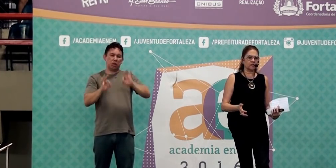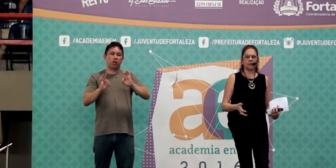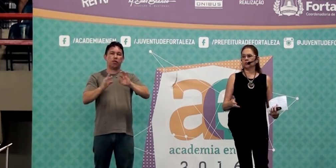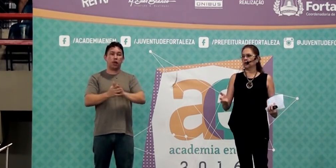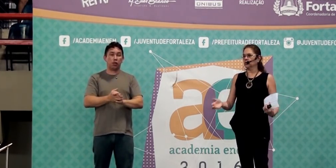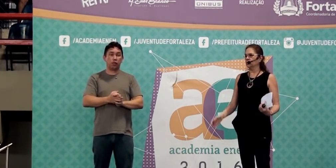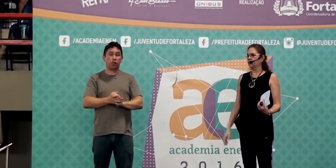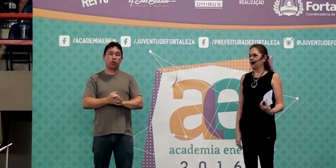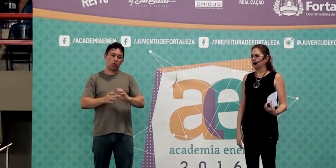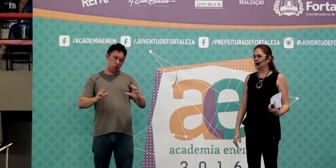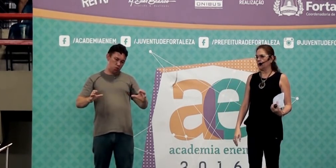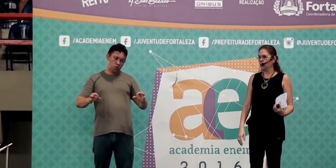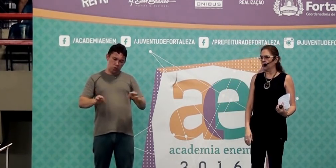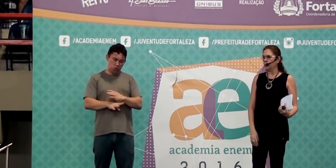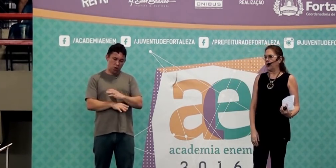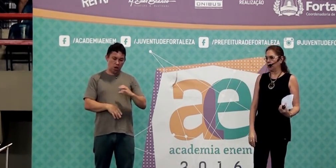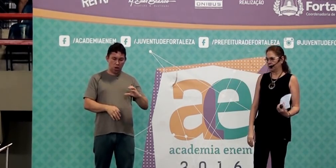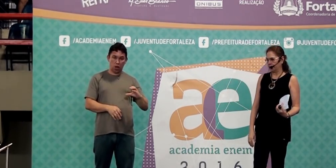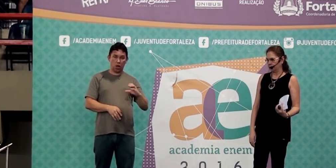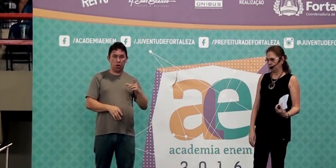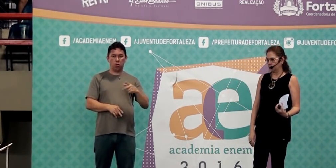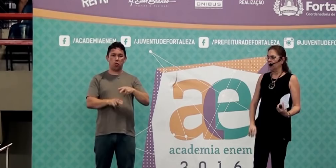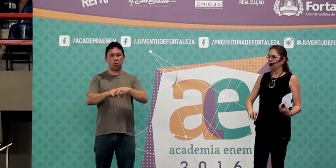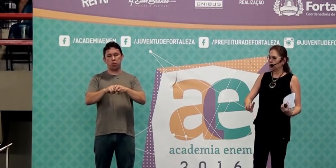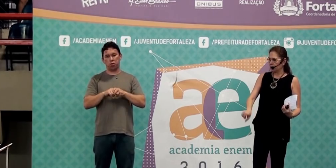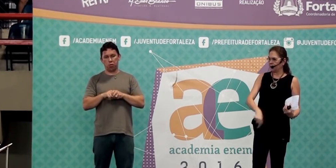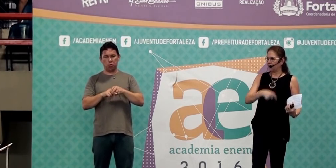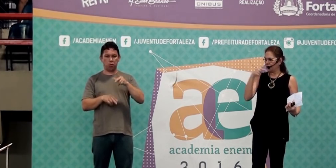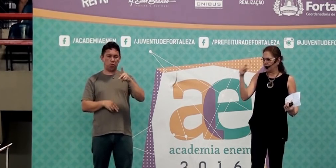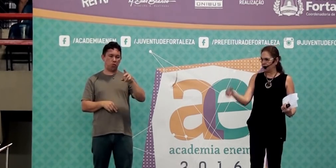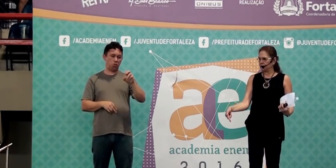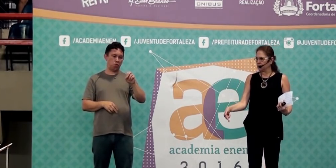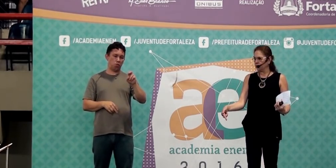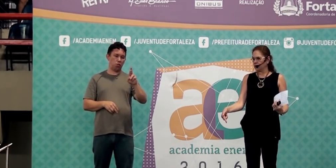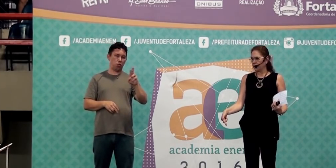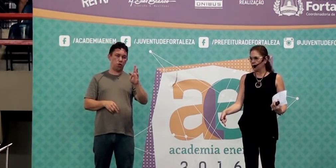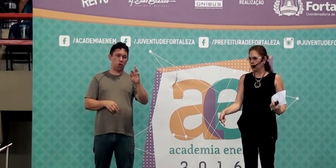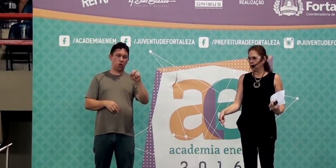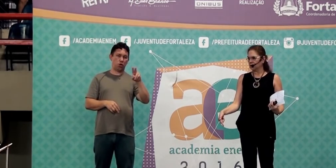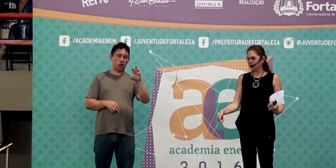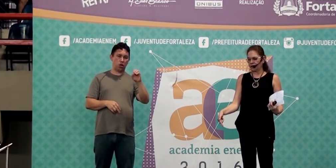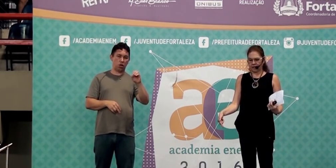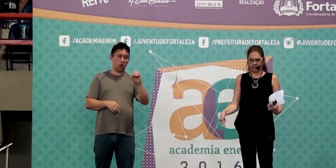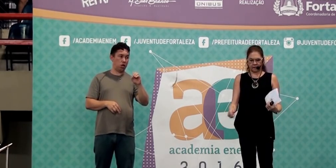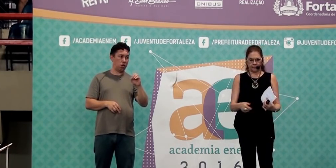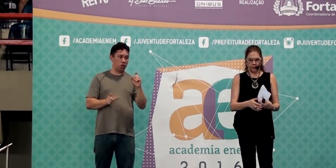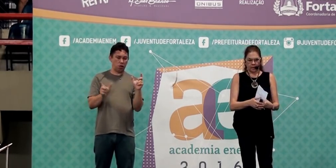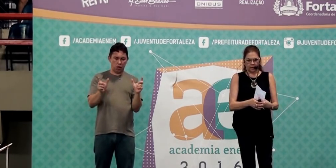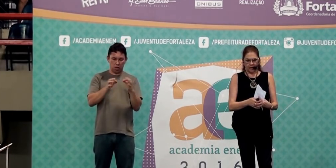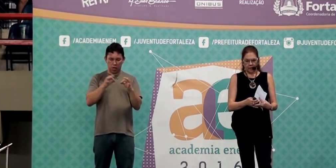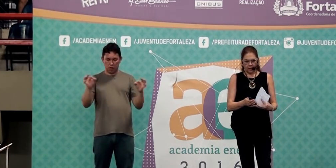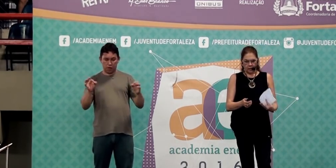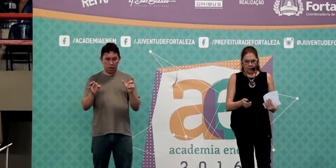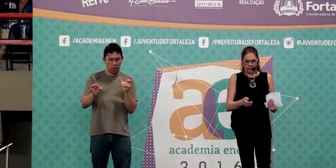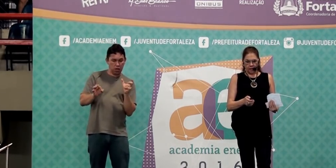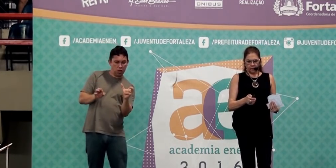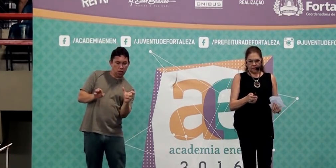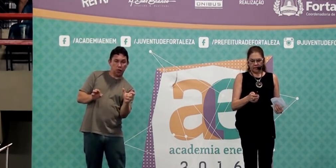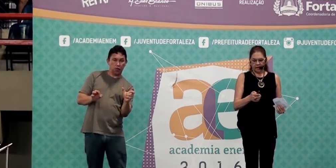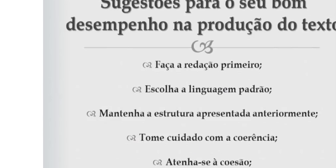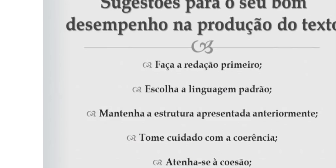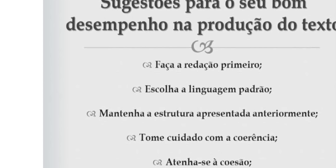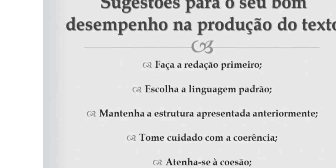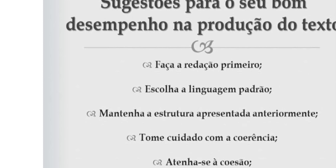a conclusão, todo mundo vai usar o portanto, de preferência no interior da frase, tá?